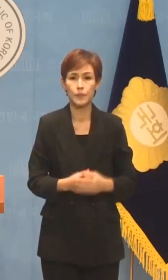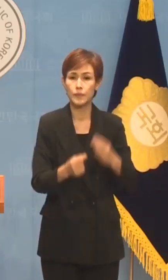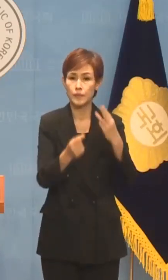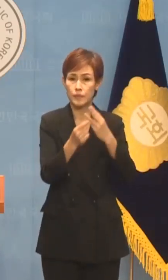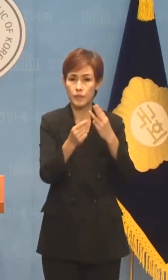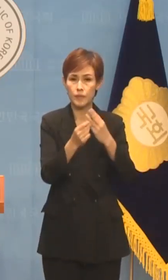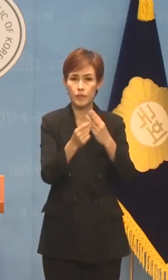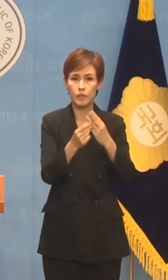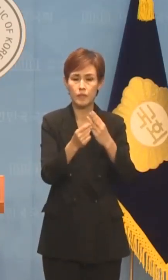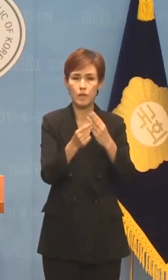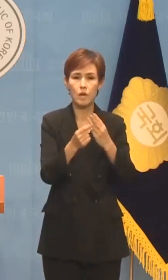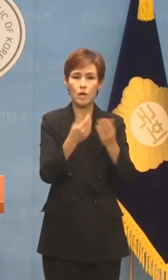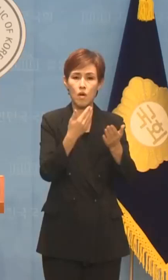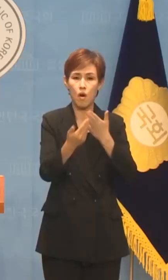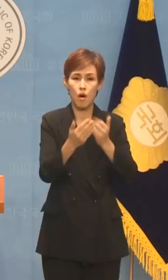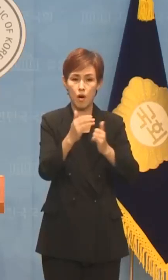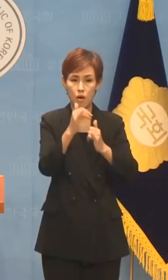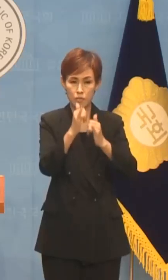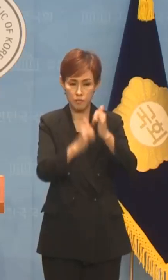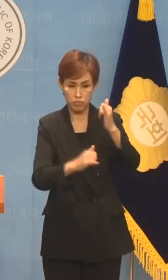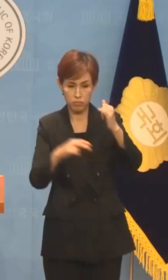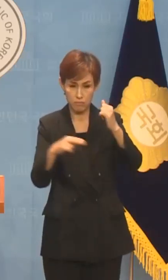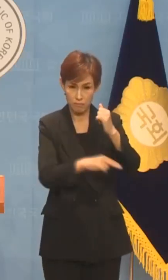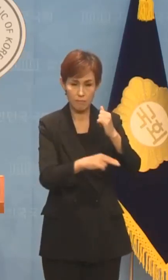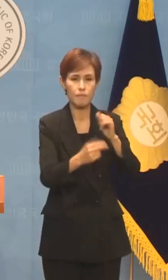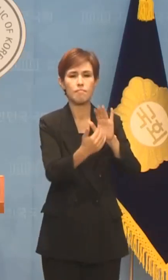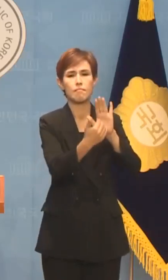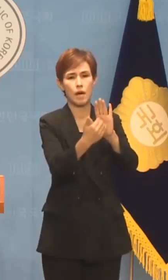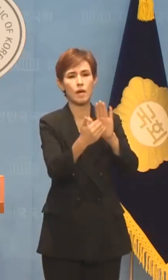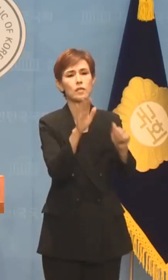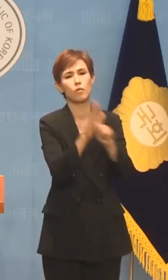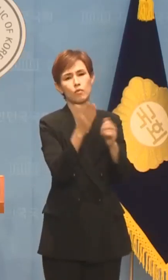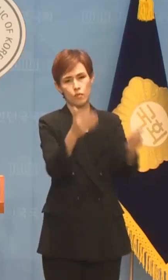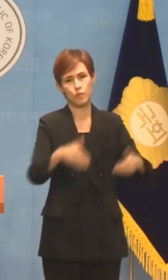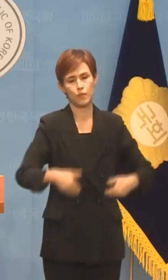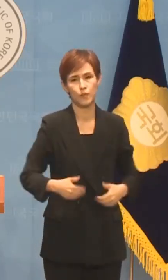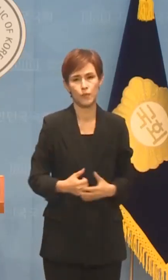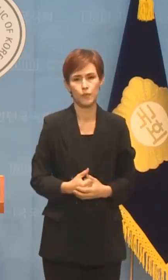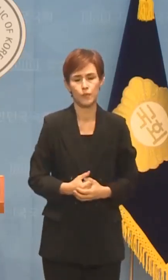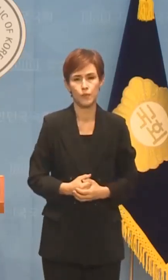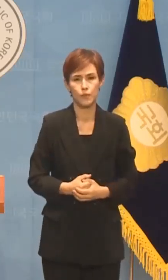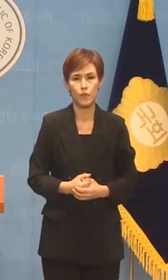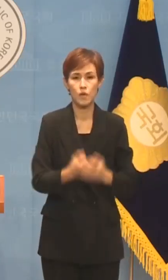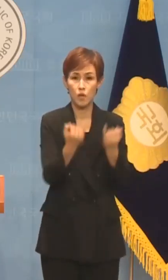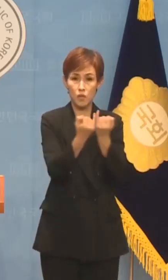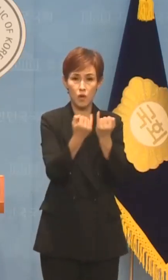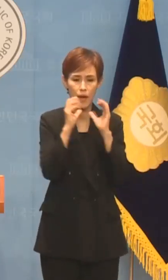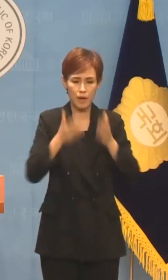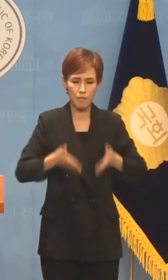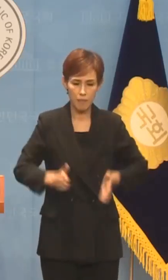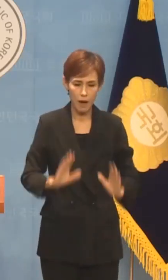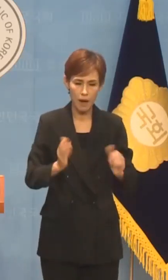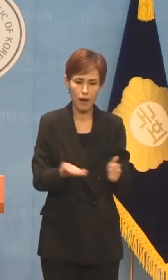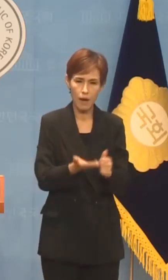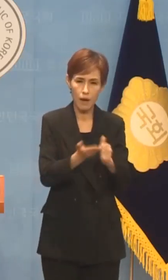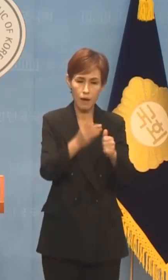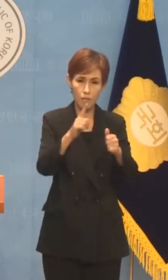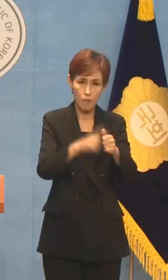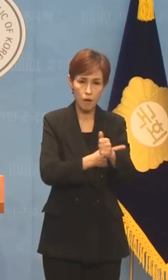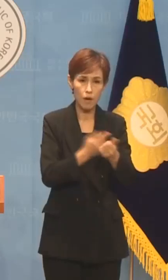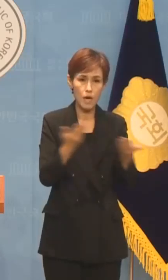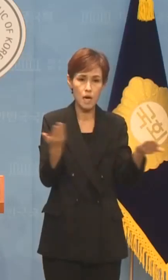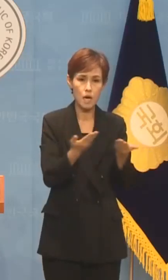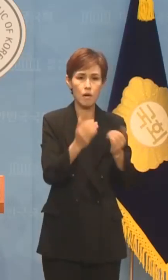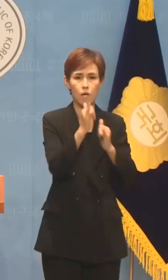셋째, 경력 단절을 예방하고 지원하는 정책이 강화되어야 합니다. 여성들은 출산과 육아로 경력 단절을